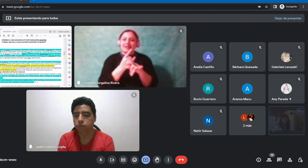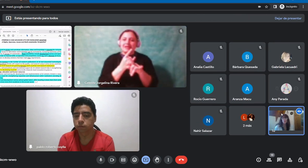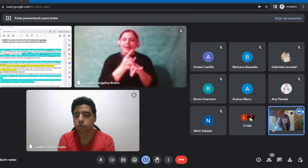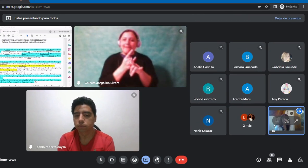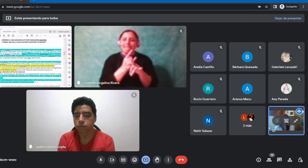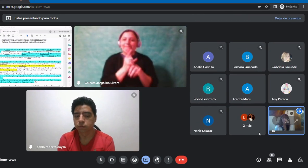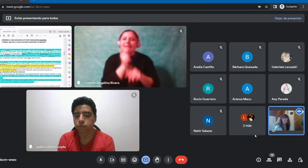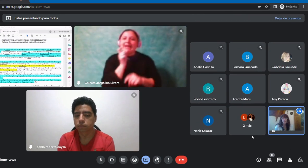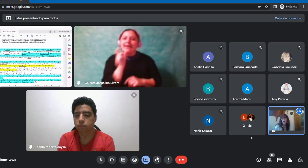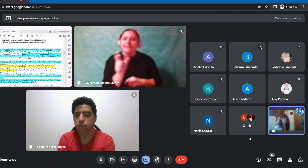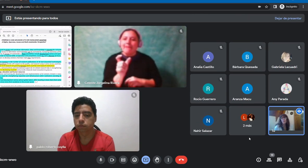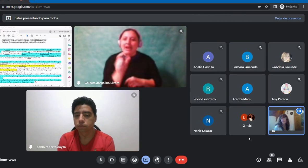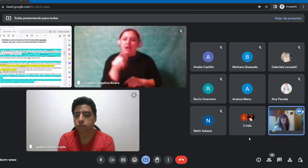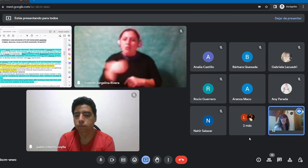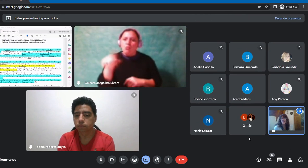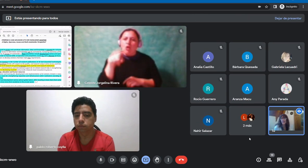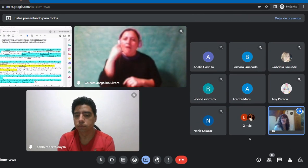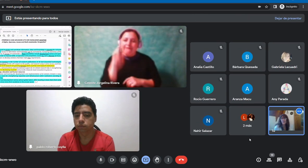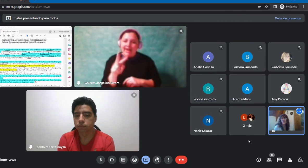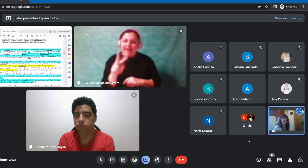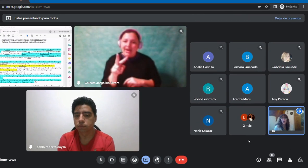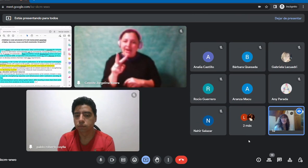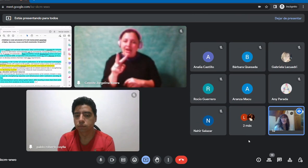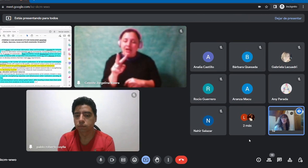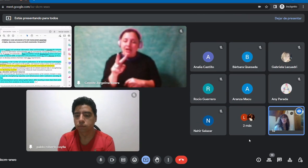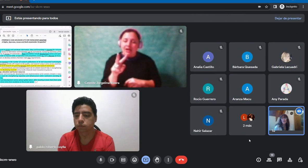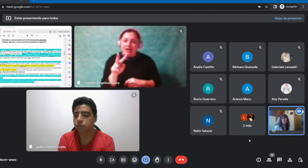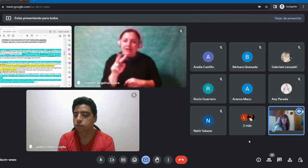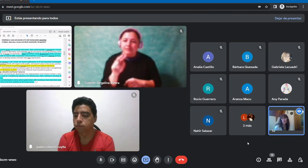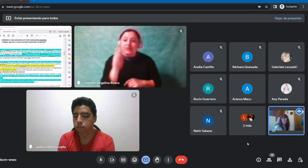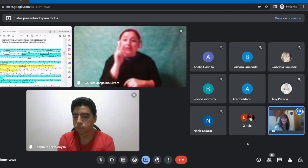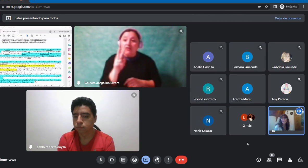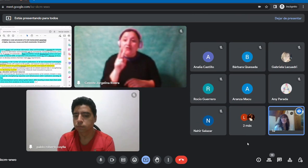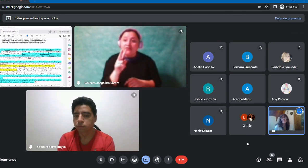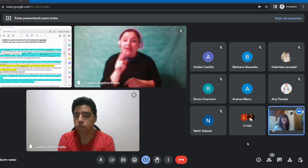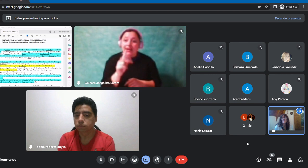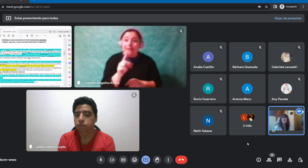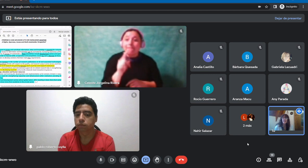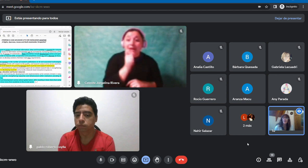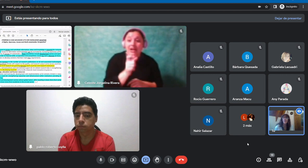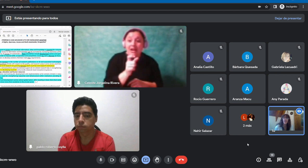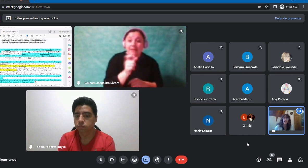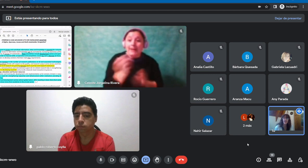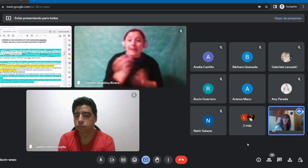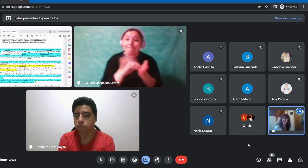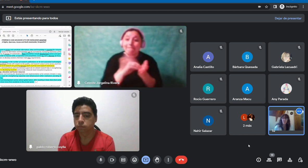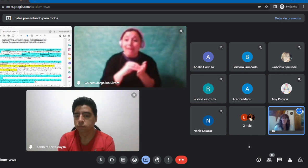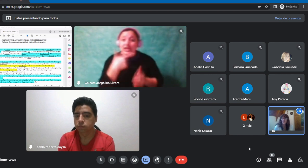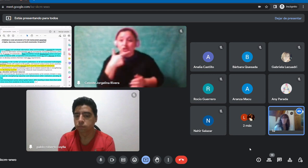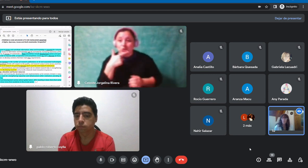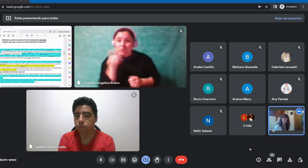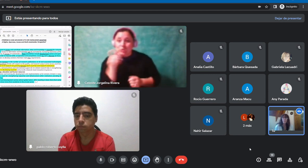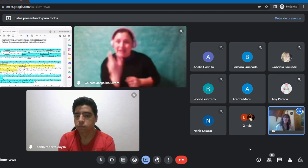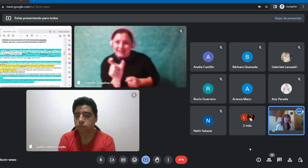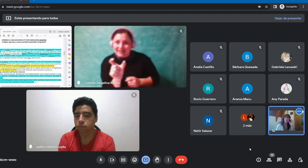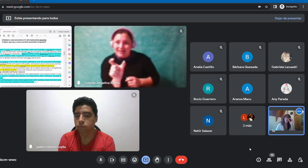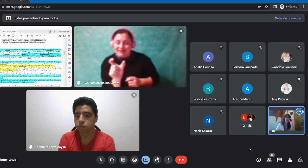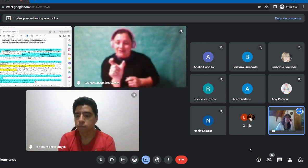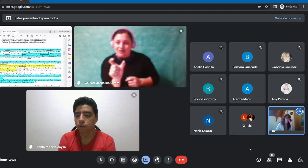un sustantivo. Por ejemplo, familia. No están nunca solos. No va a decir his, her, their.